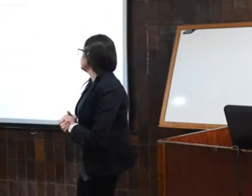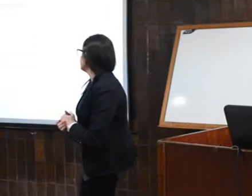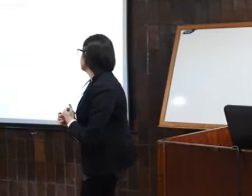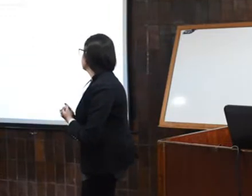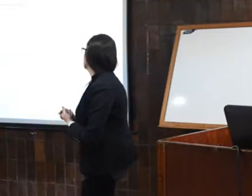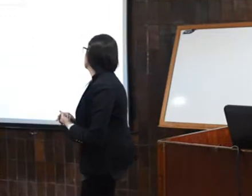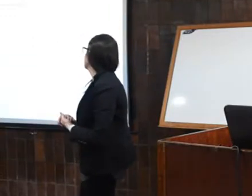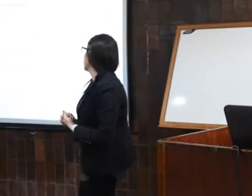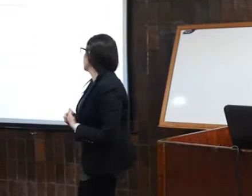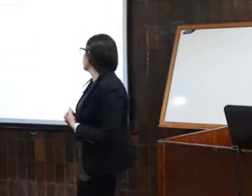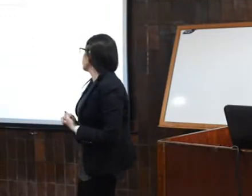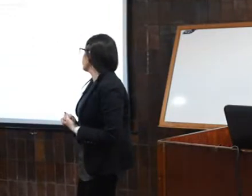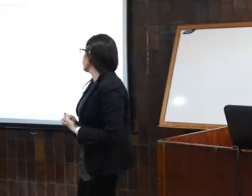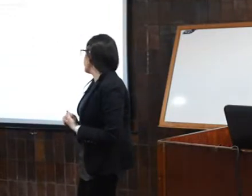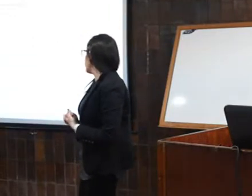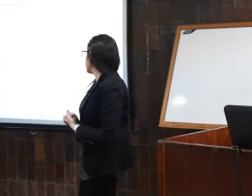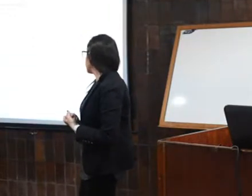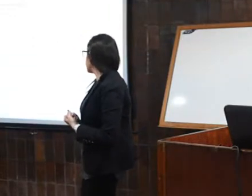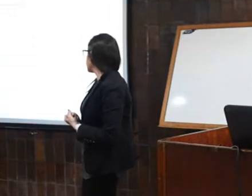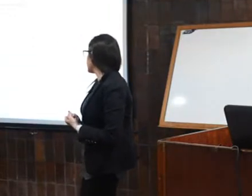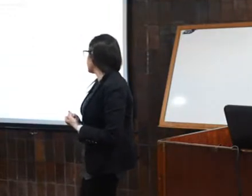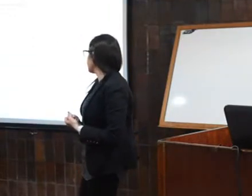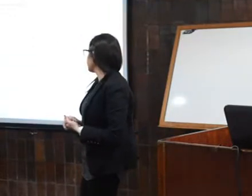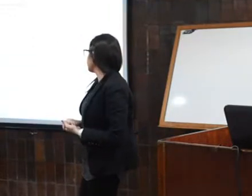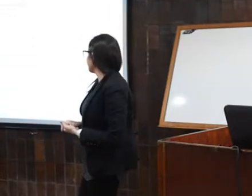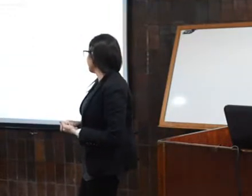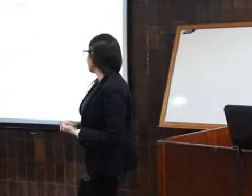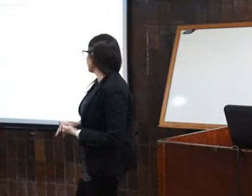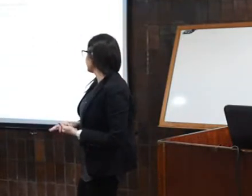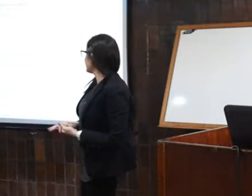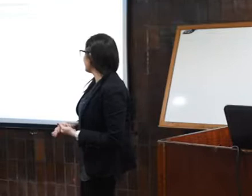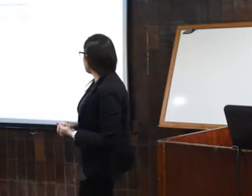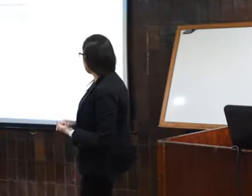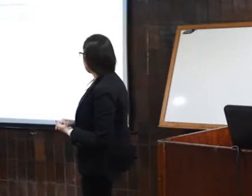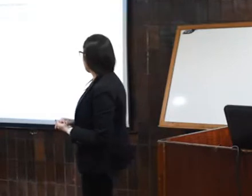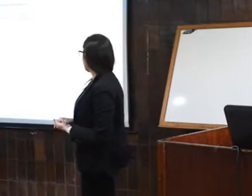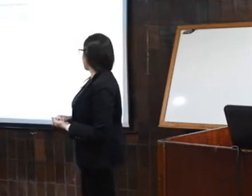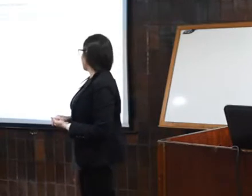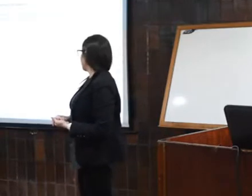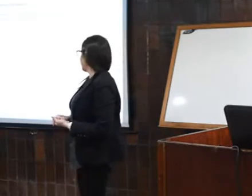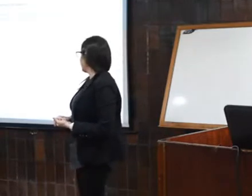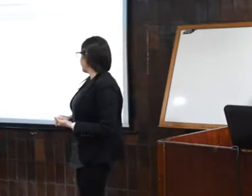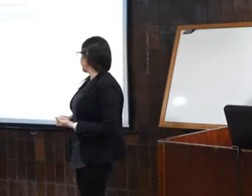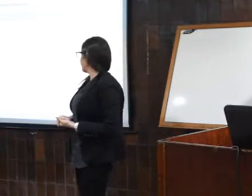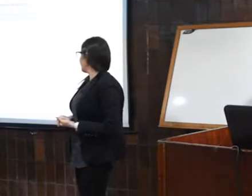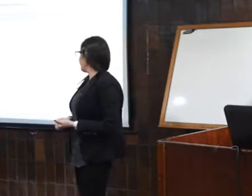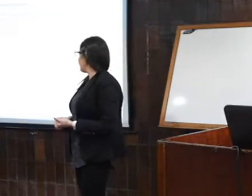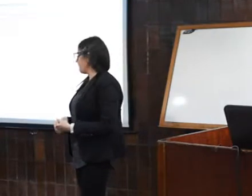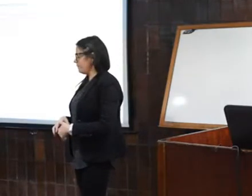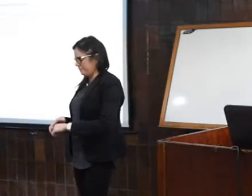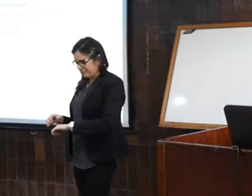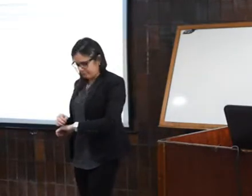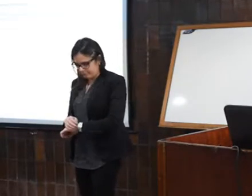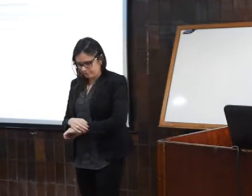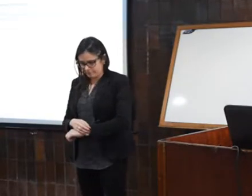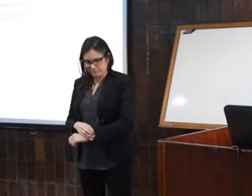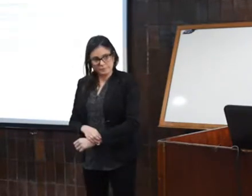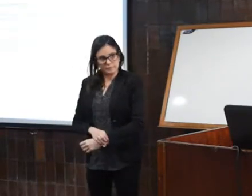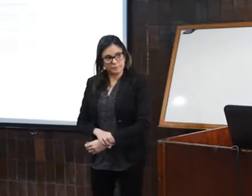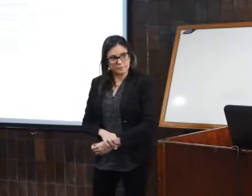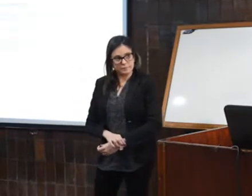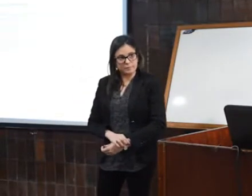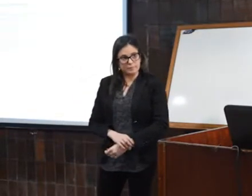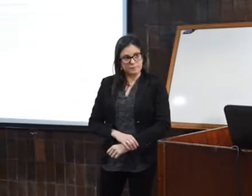o retraso en la provisión de información necesaria para completar la verificación de la transacción por parte de la aseguradora entonces esta